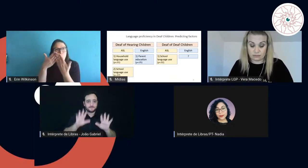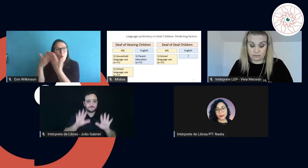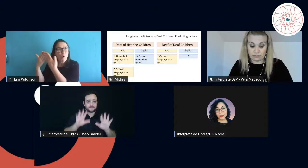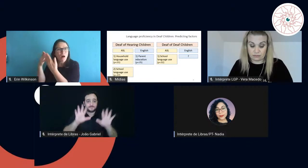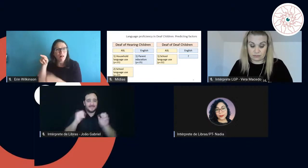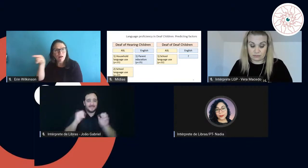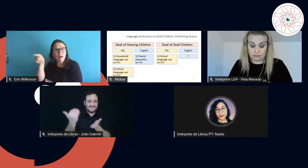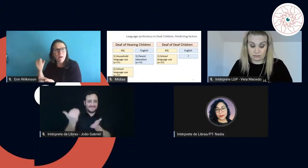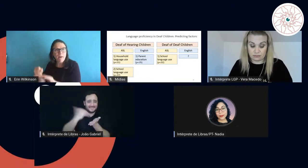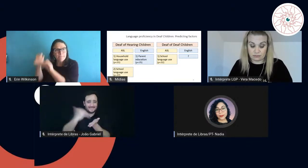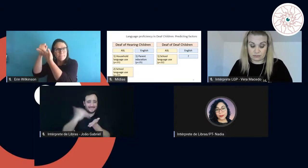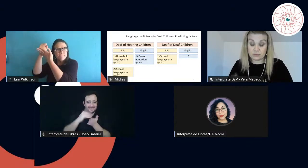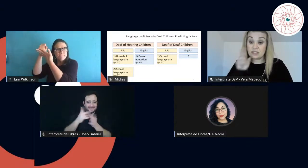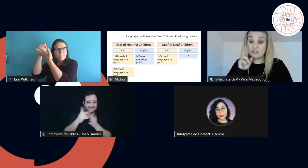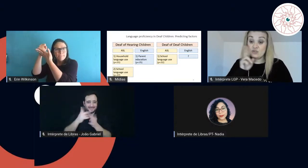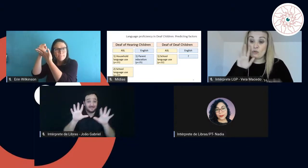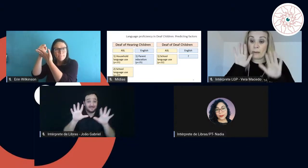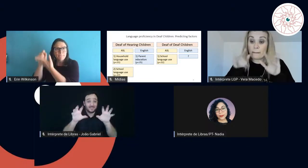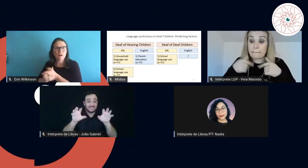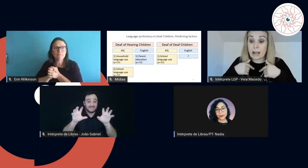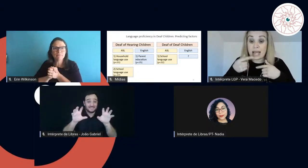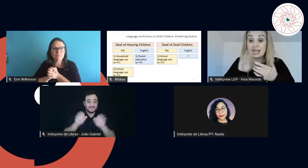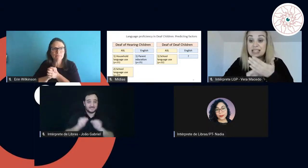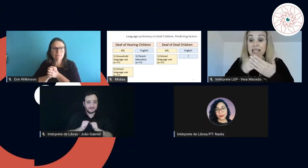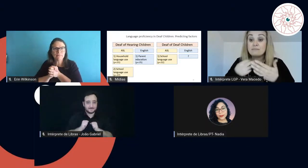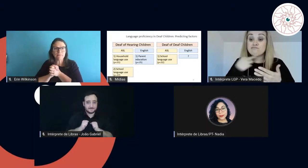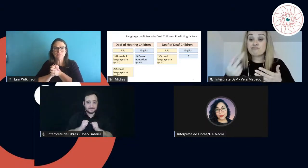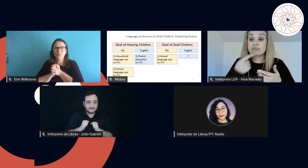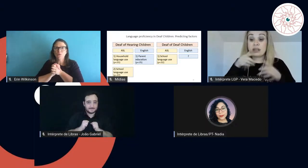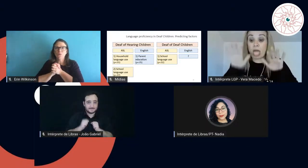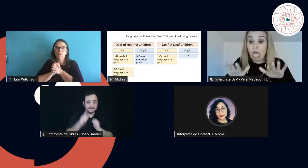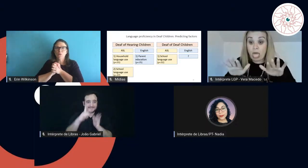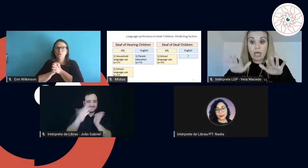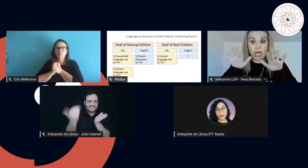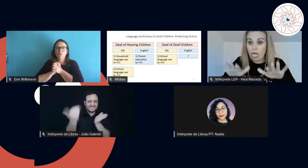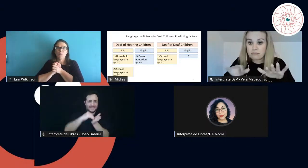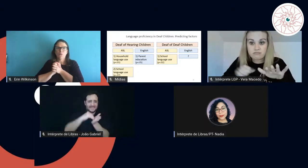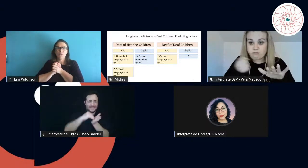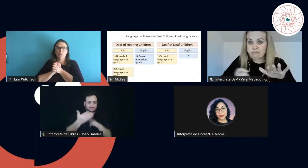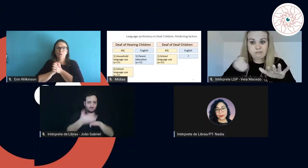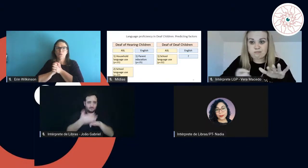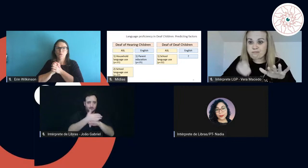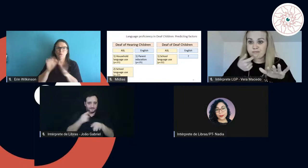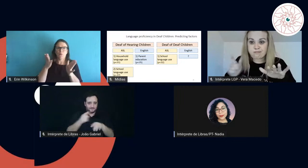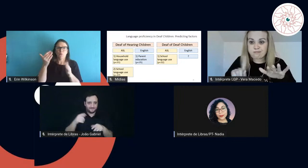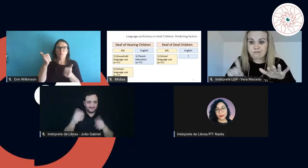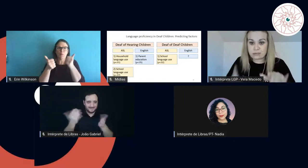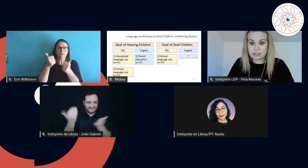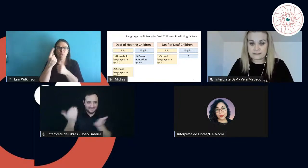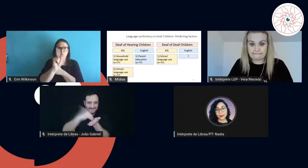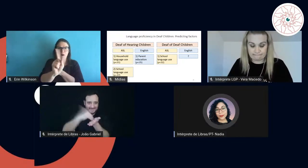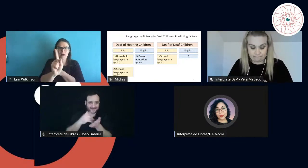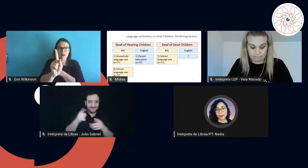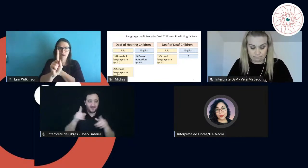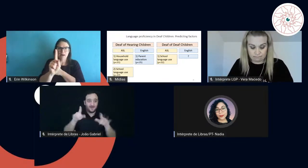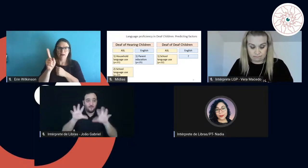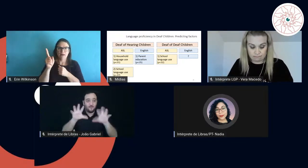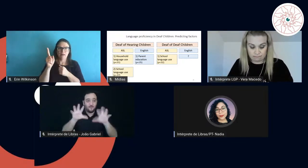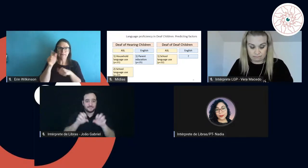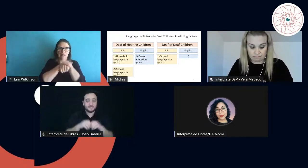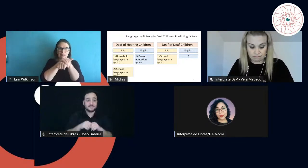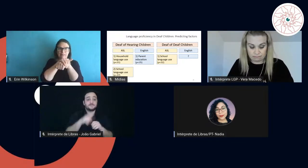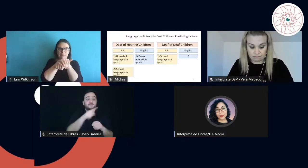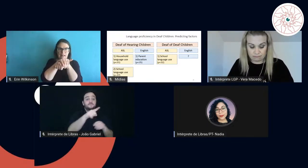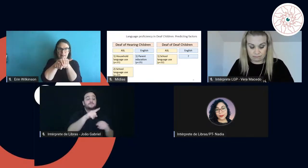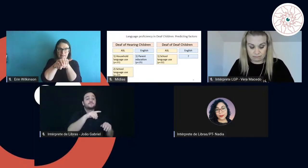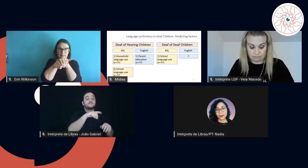econômico. Desculpa, está travando para mim, não estou conseguindo perceber. Você pode voltar um